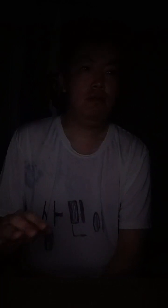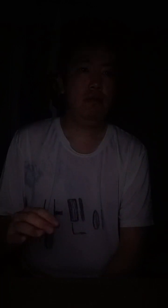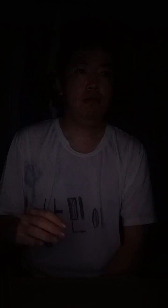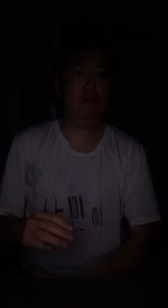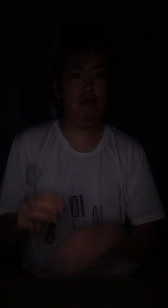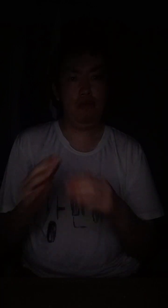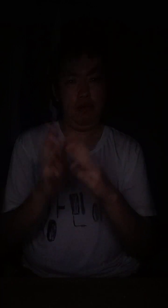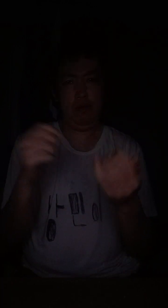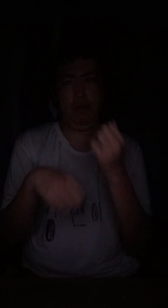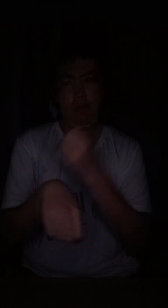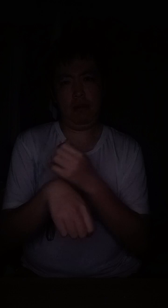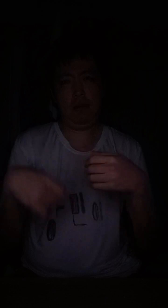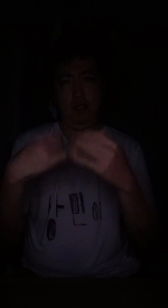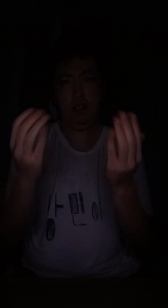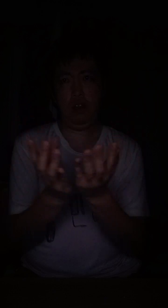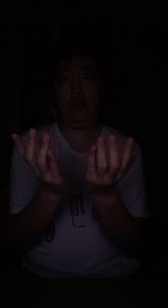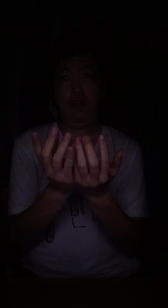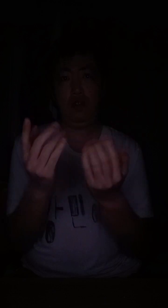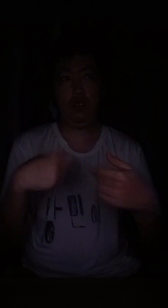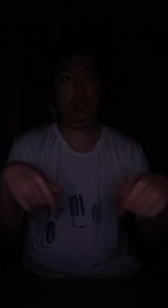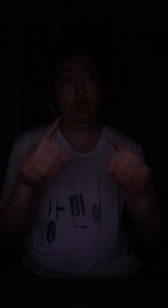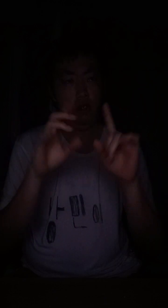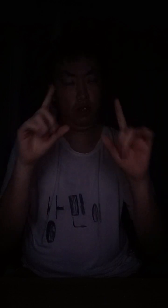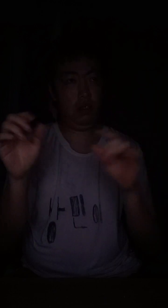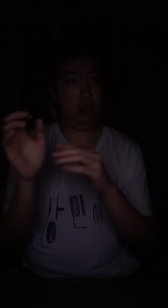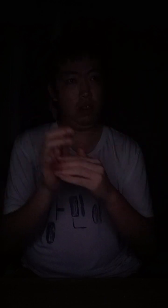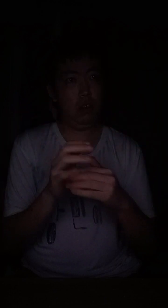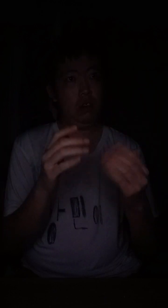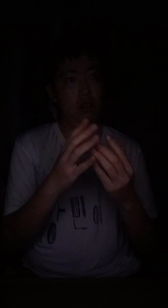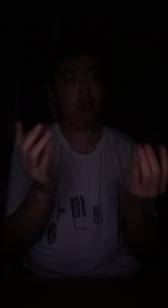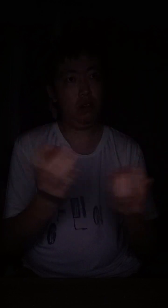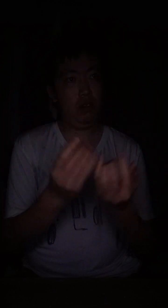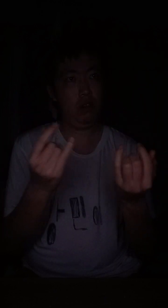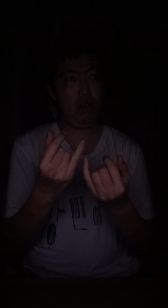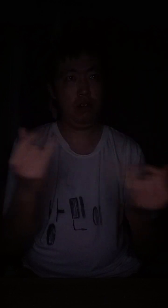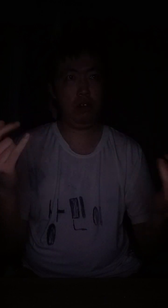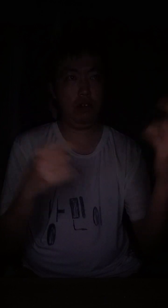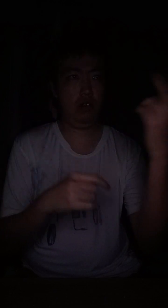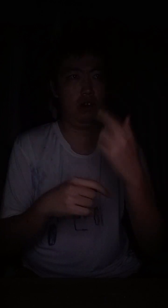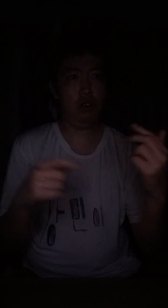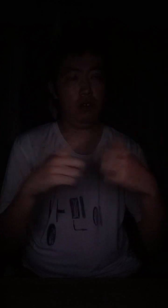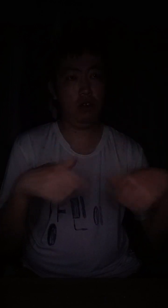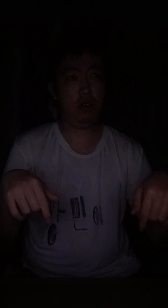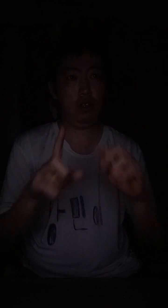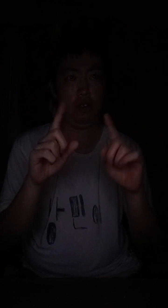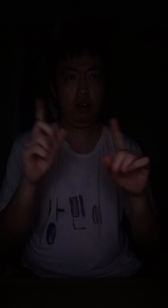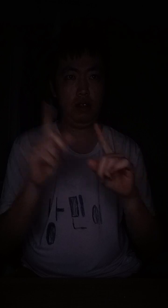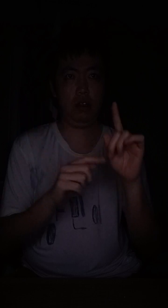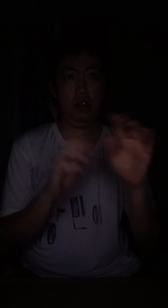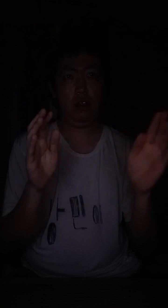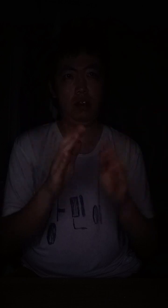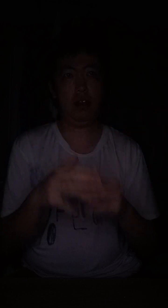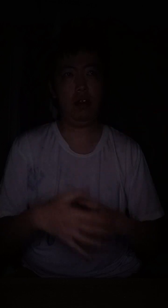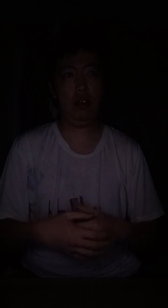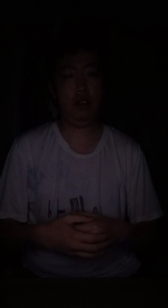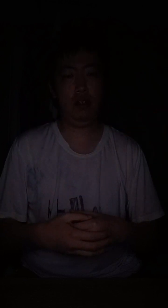현직 교사들이 학교에서 불법 촬영을 하다 적발되는 등 잇따른 몰카 범죄에 교육부가 전수조사에 나섰습니다. 2년 전부터